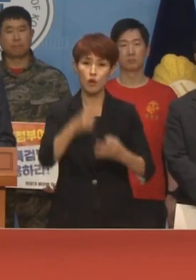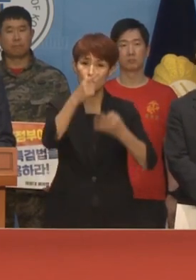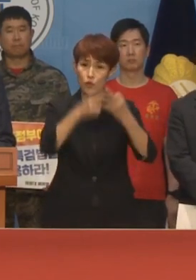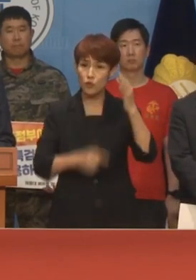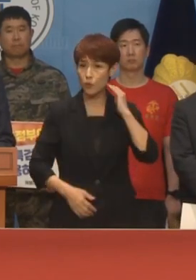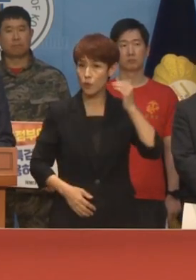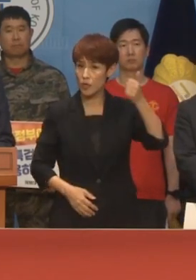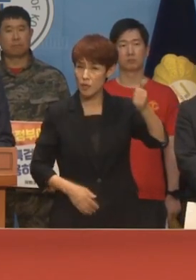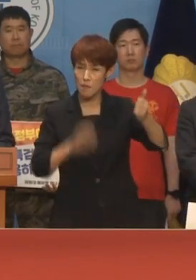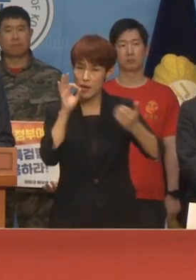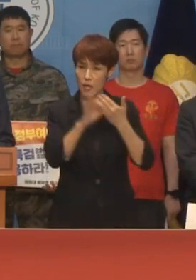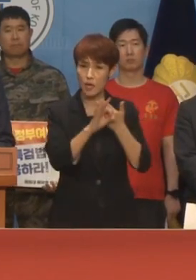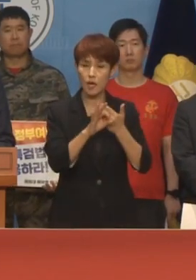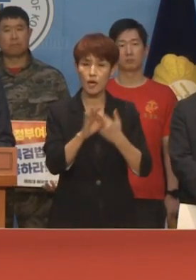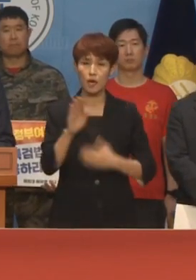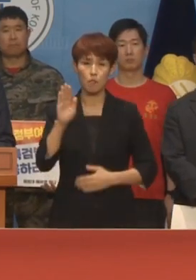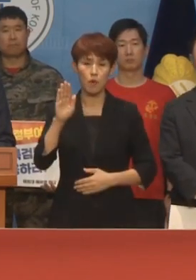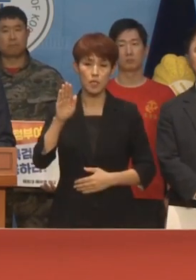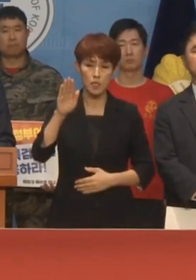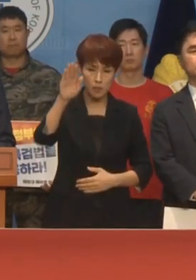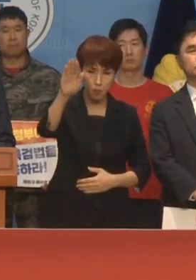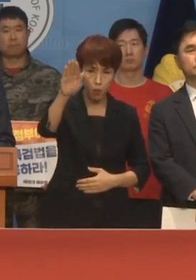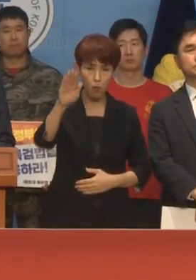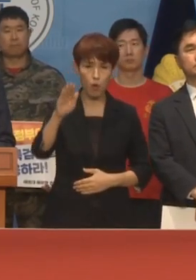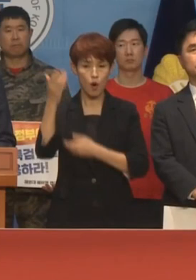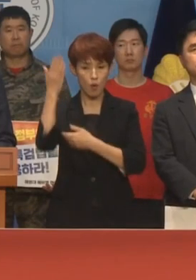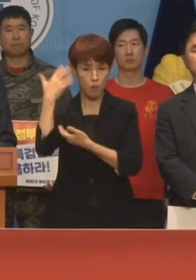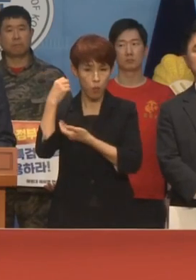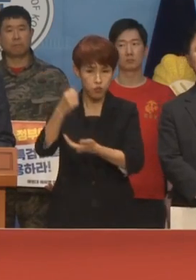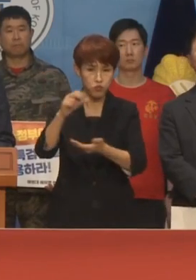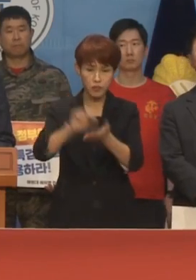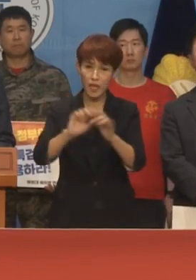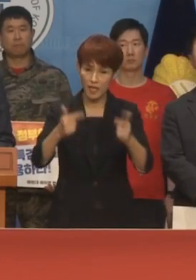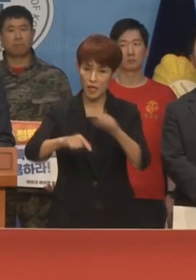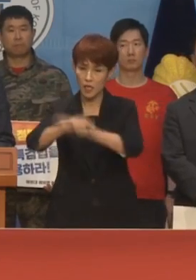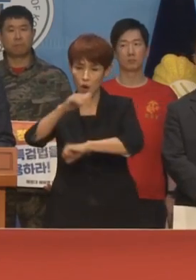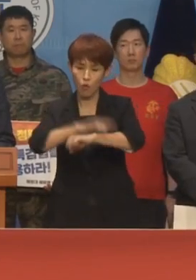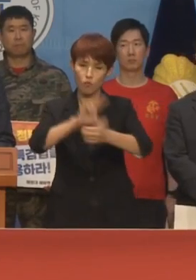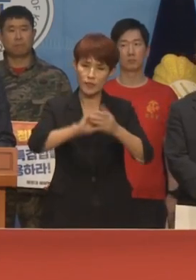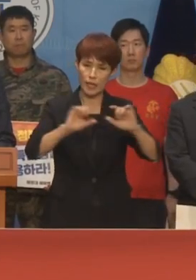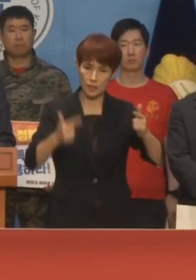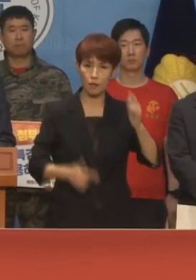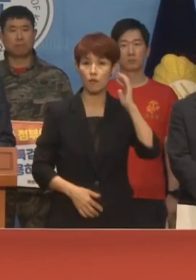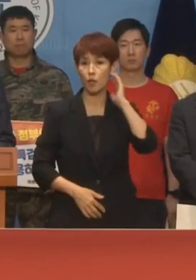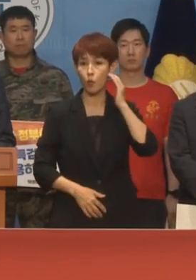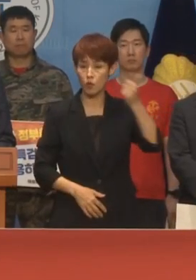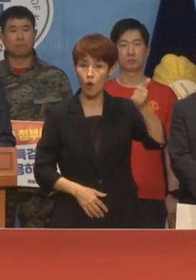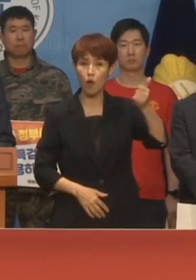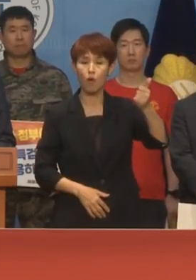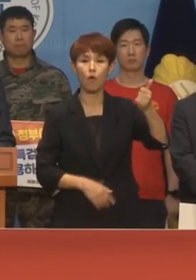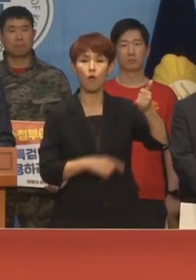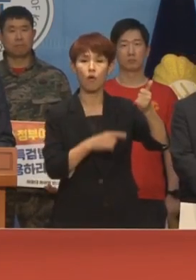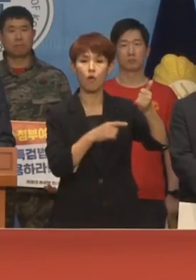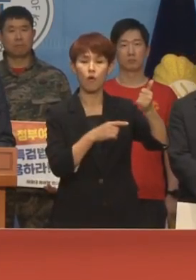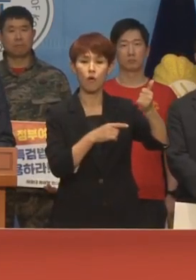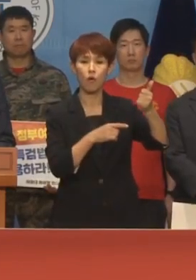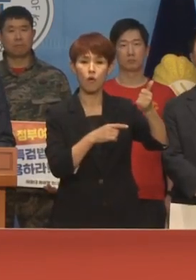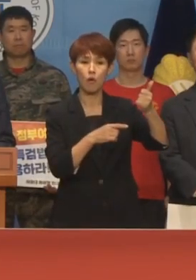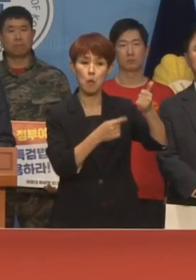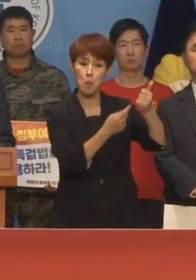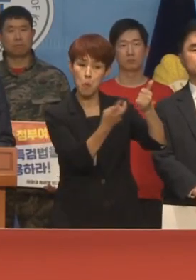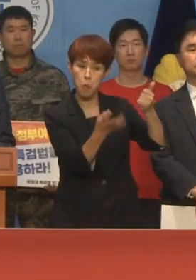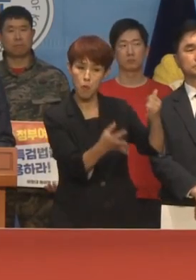대통령이 진보 보수의 문제도 아니고 좌우의 문제도 아니고 대통령실 관계자, 즉 본인을 포함한 대통령실